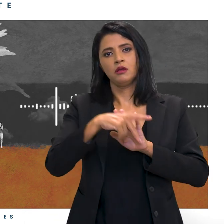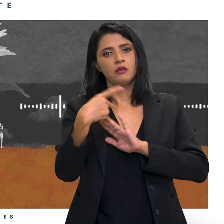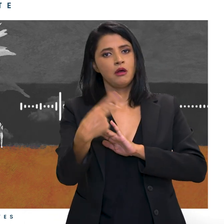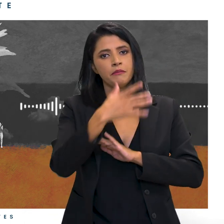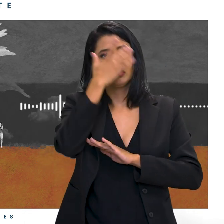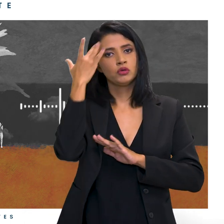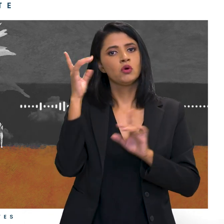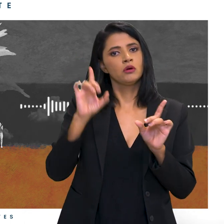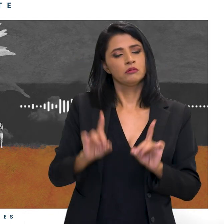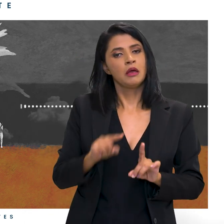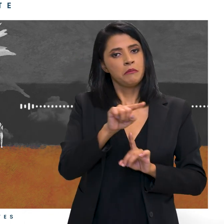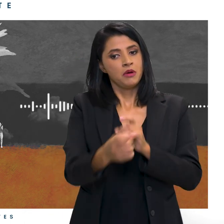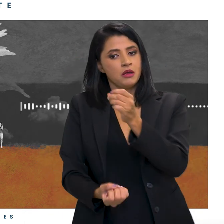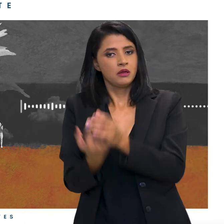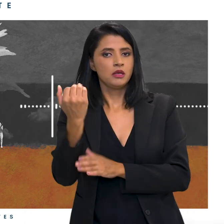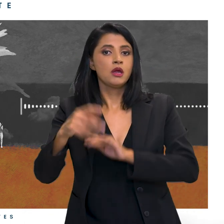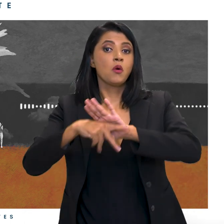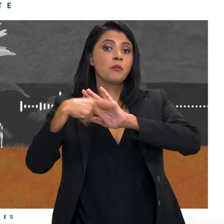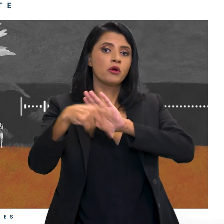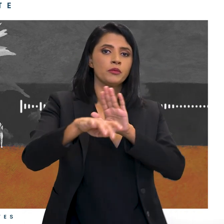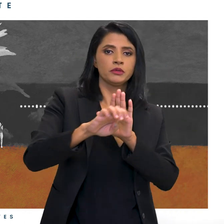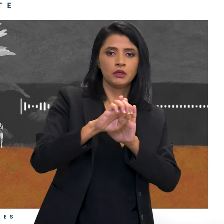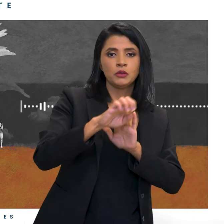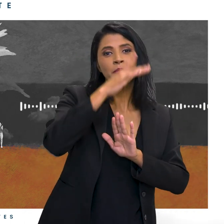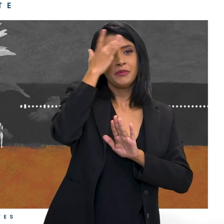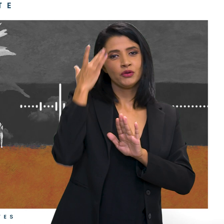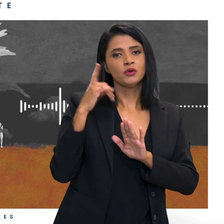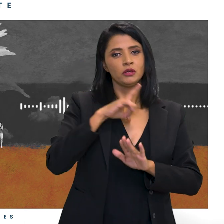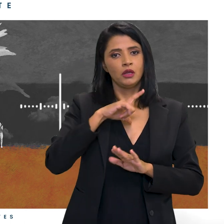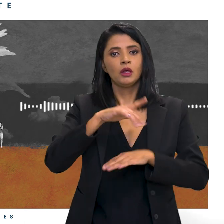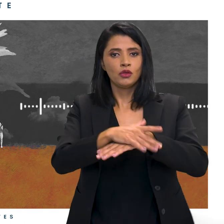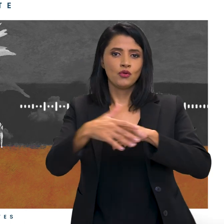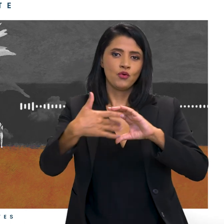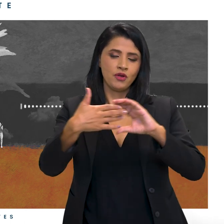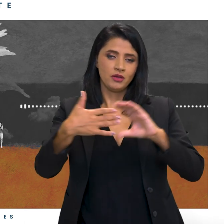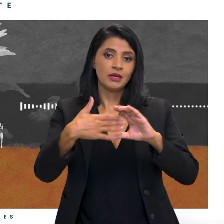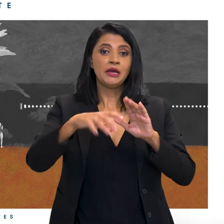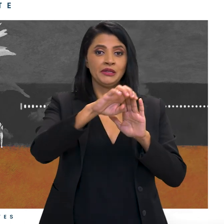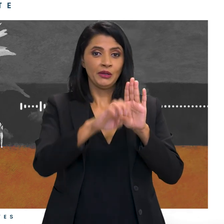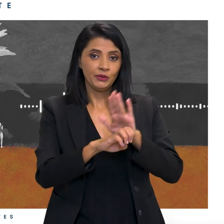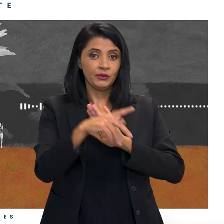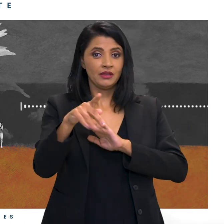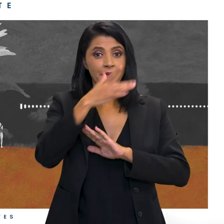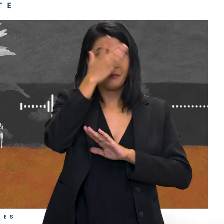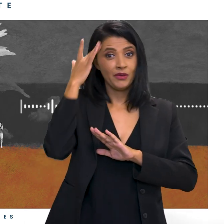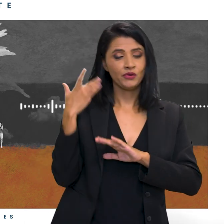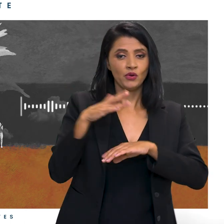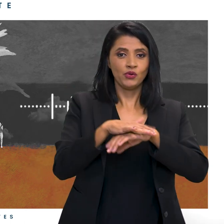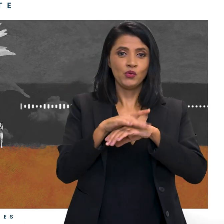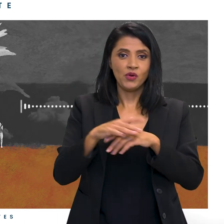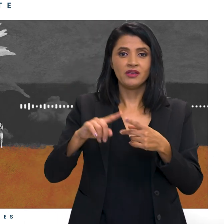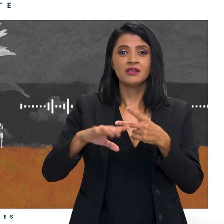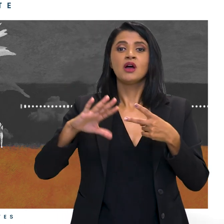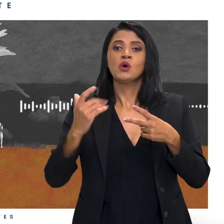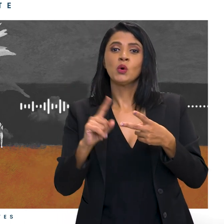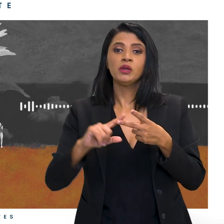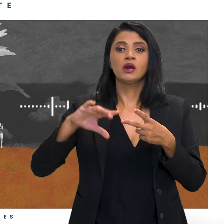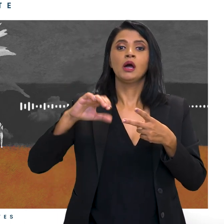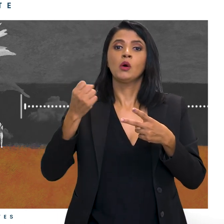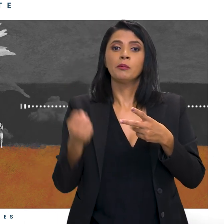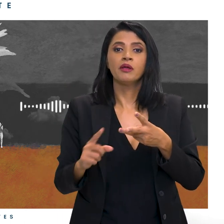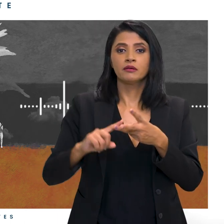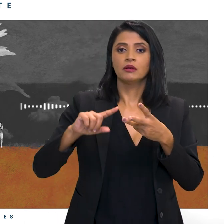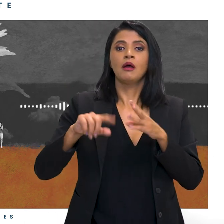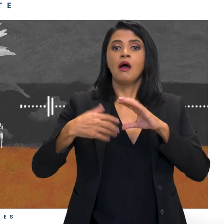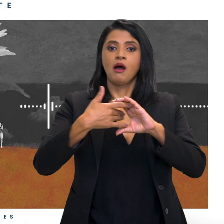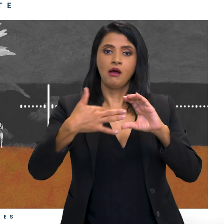automaticamente a lei da pessoa com deficiência, mas cria um estatuto próprio para quem tem doença rara. O Estatuto da Pessoa com Doenças Crônicas, Complexas e